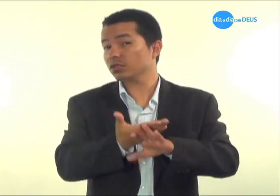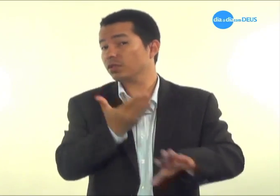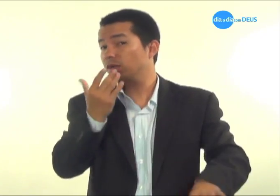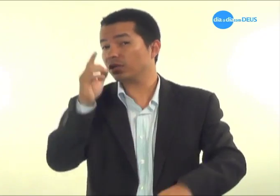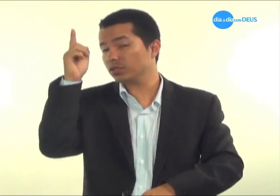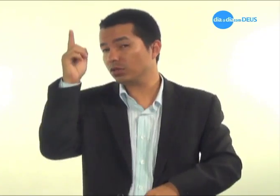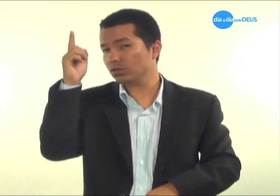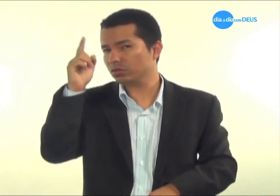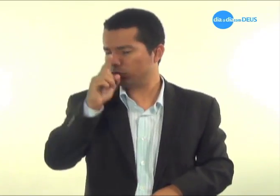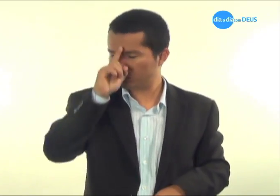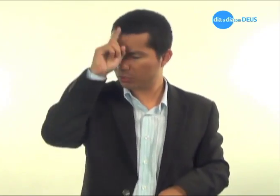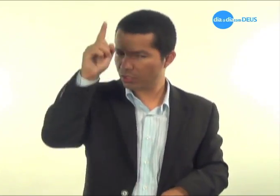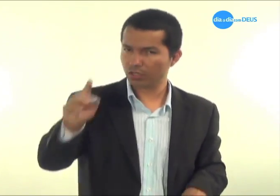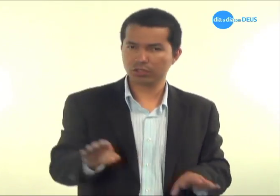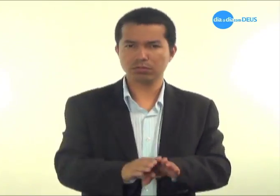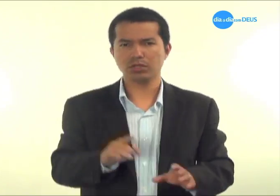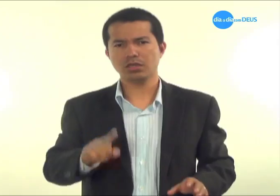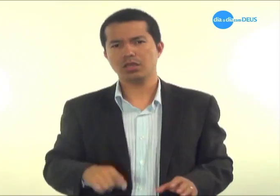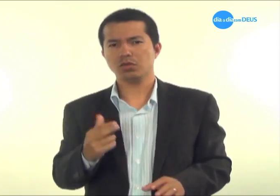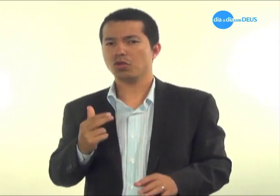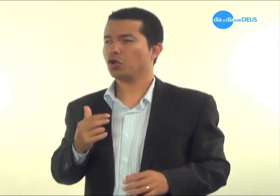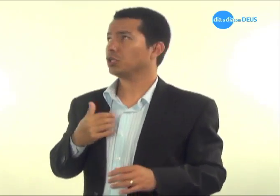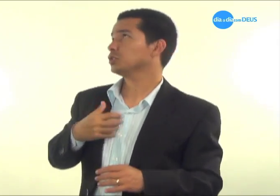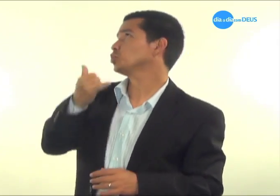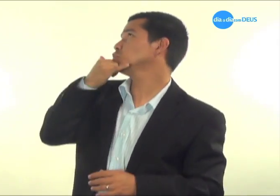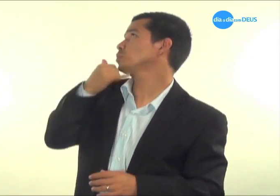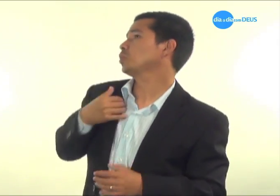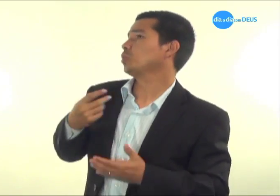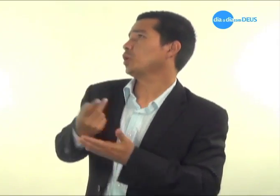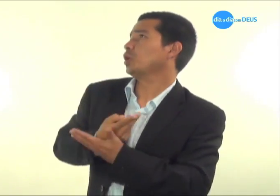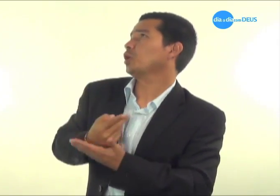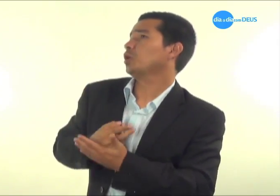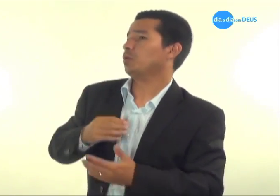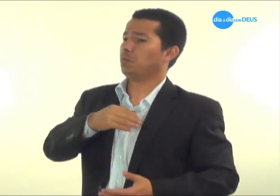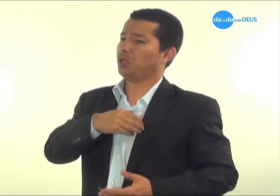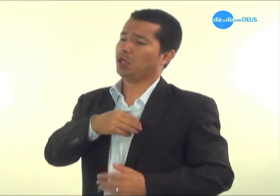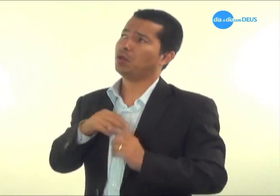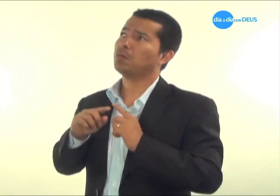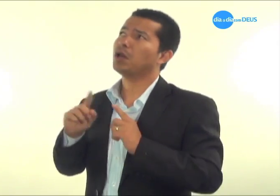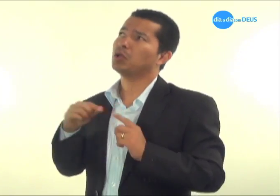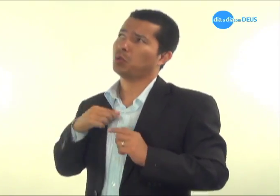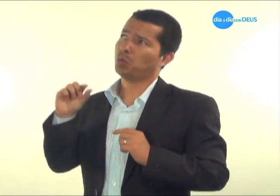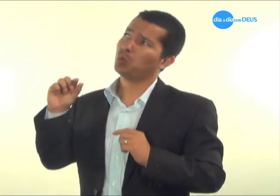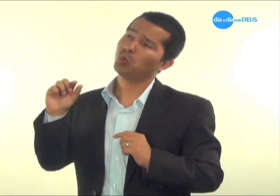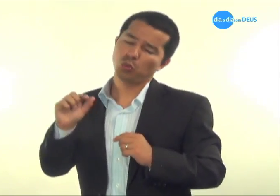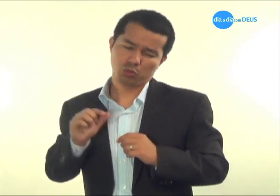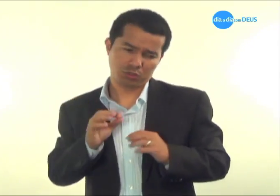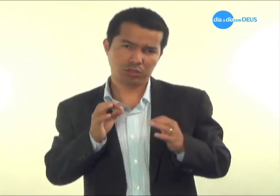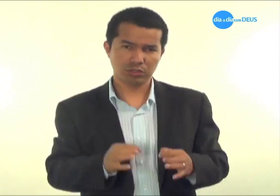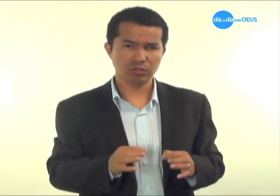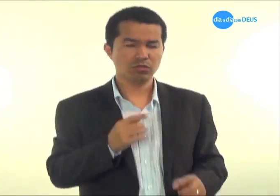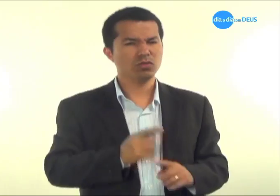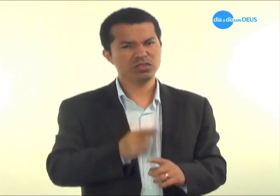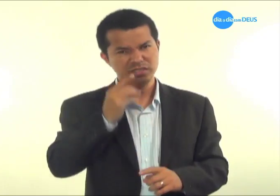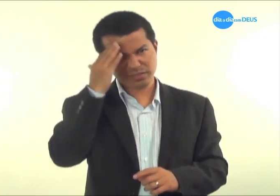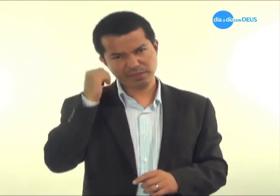Deus. Outra ideia são as justificativas para os nossos pecados. Gente, é terrível isso, né? Porque a gente não é capaz de